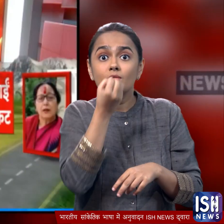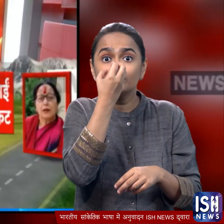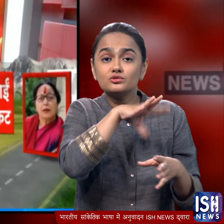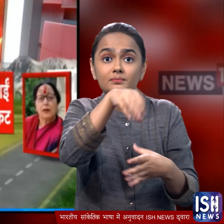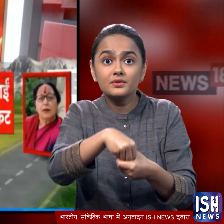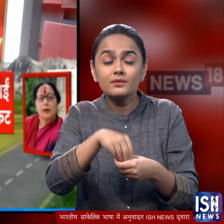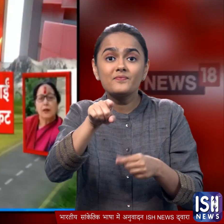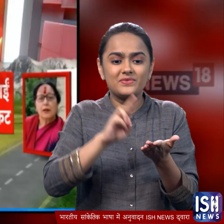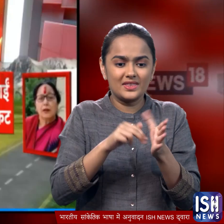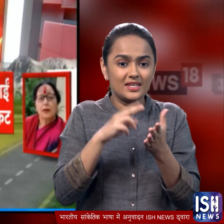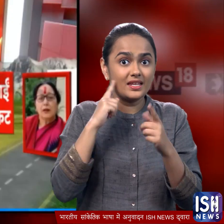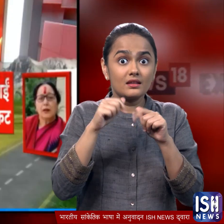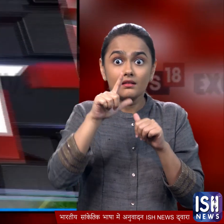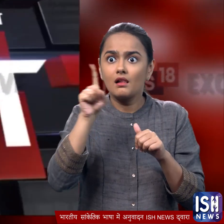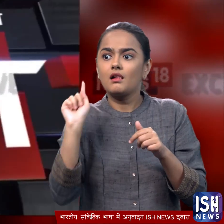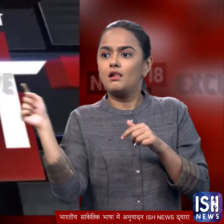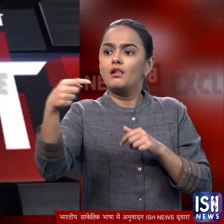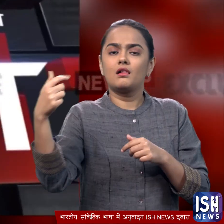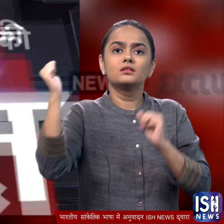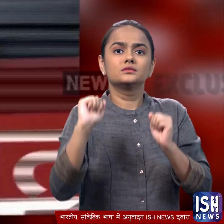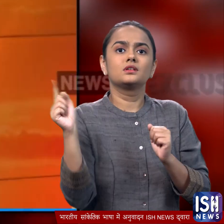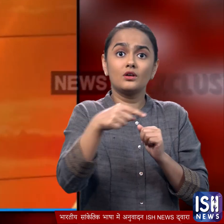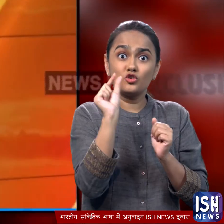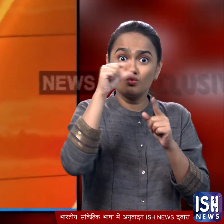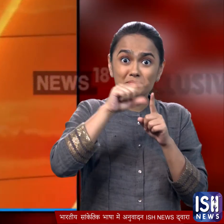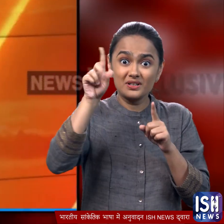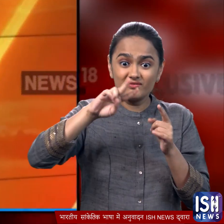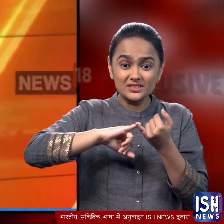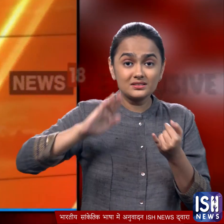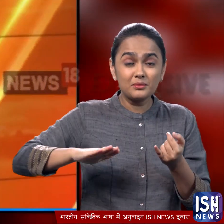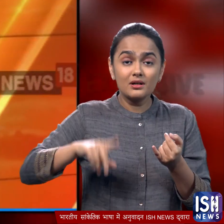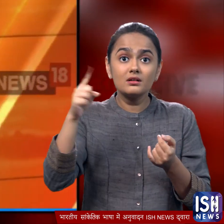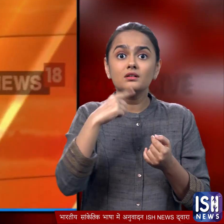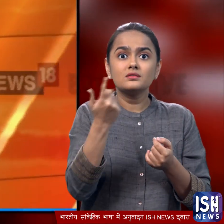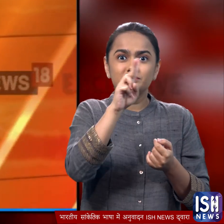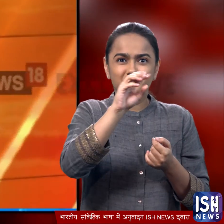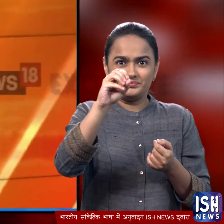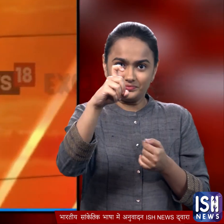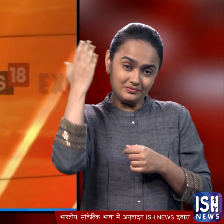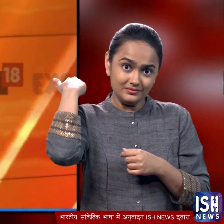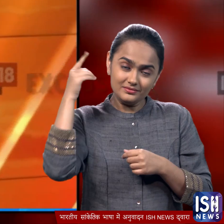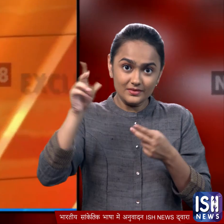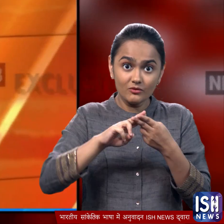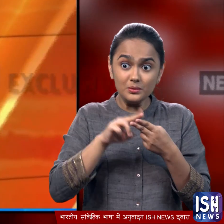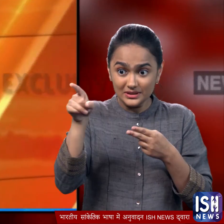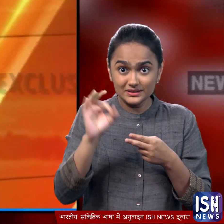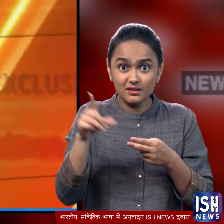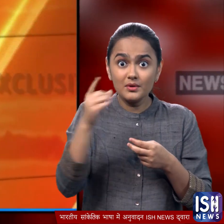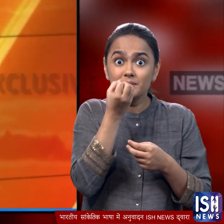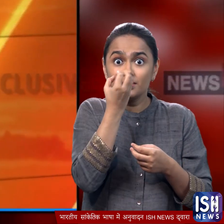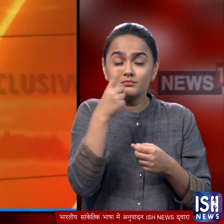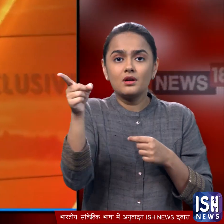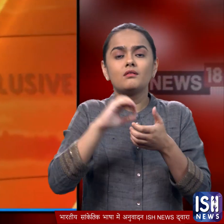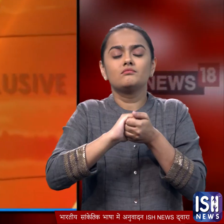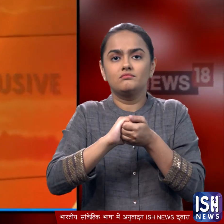को पार्टी ने नैनीताल सीट से उम्मीदवार बनाया। यूपी विधानसभा चुनाव में जेडीयू ने 2007 वाले फॉर्मूले के तहत